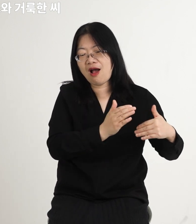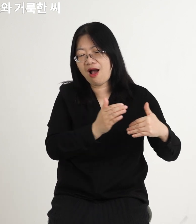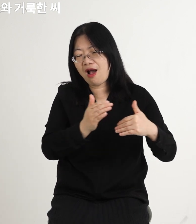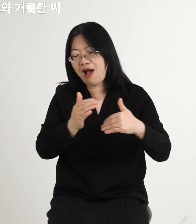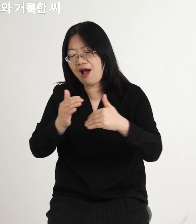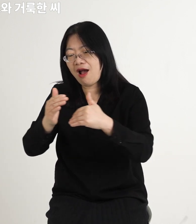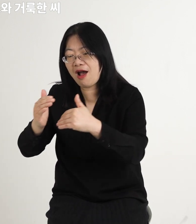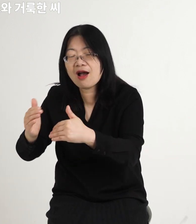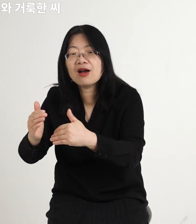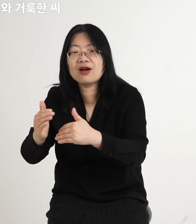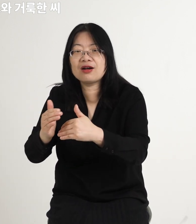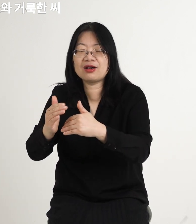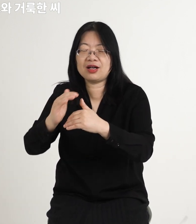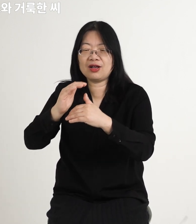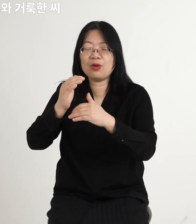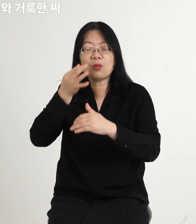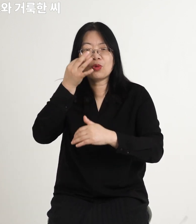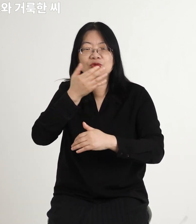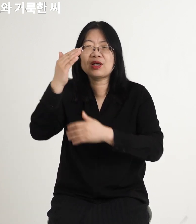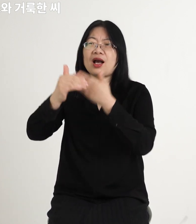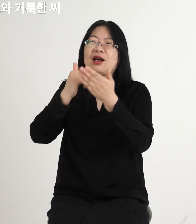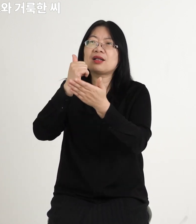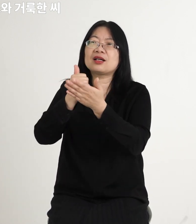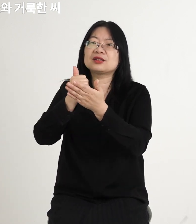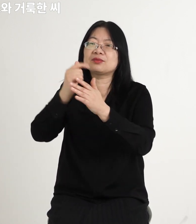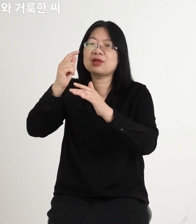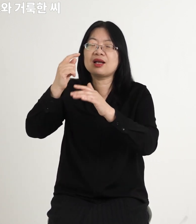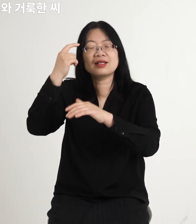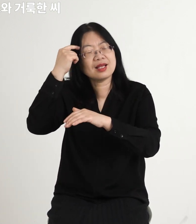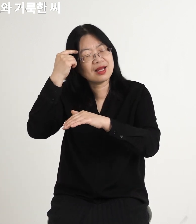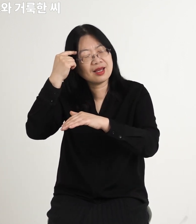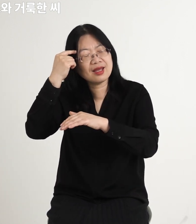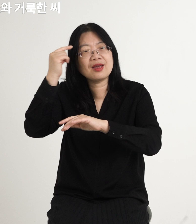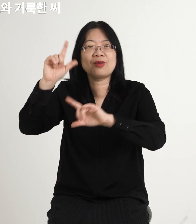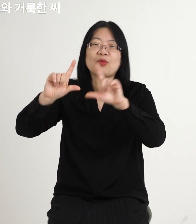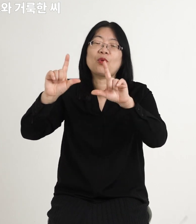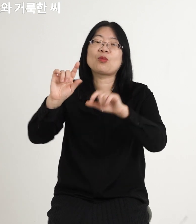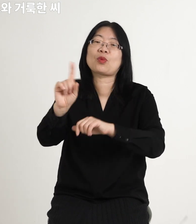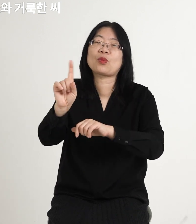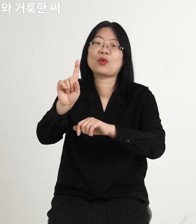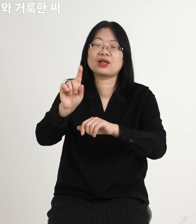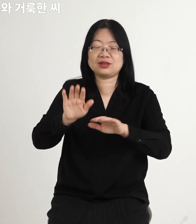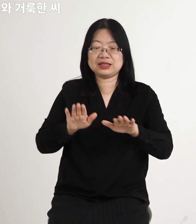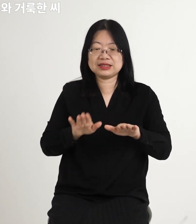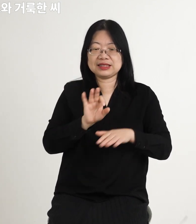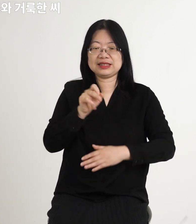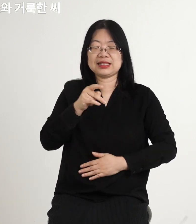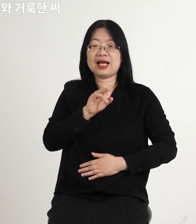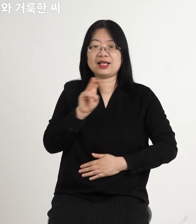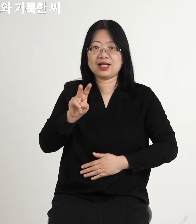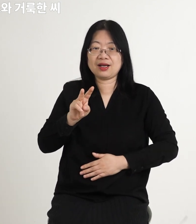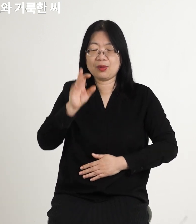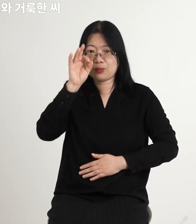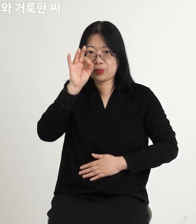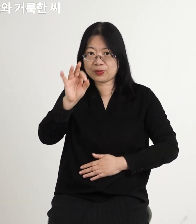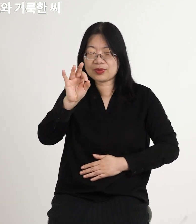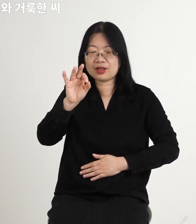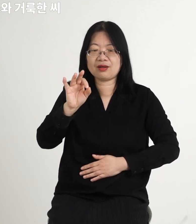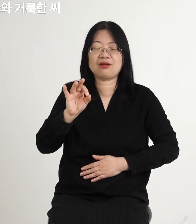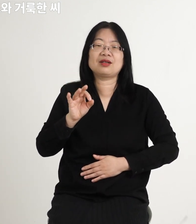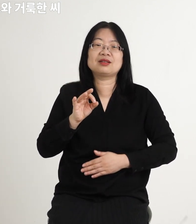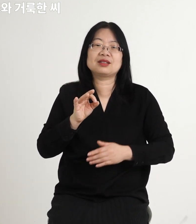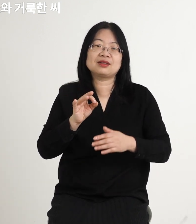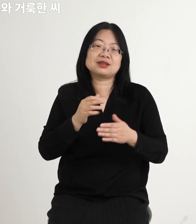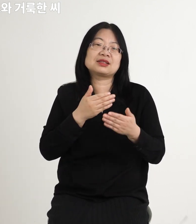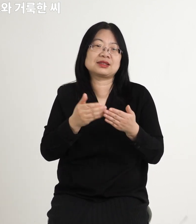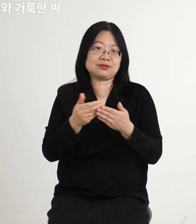소개하실까? 그것이 오늘 이사야가 보았던 세 번째 그림입니다. 11절을 다시 보세요. 6장 내가 이르되